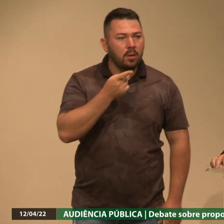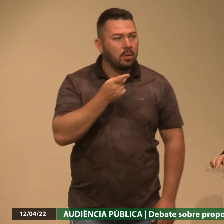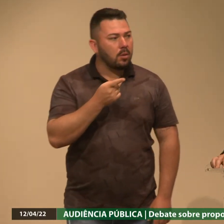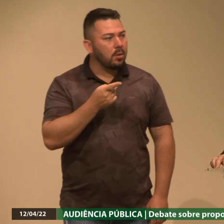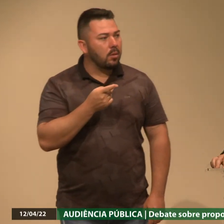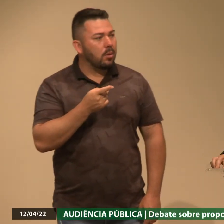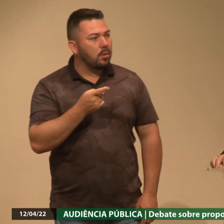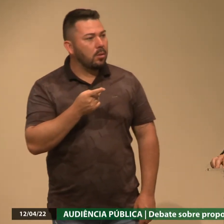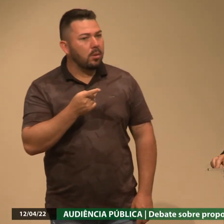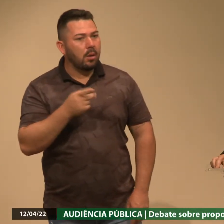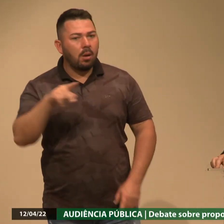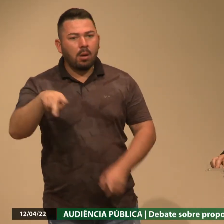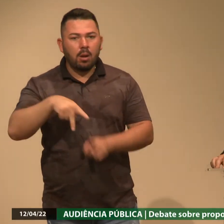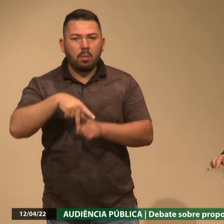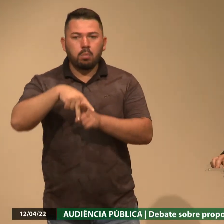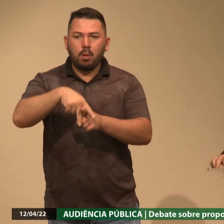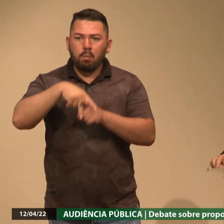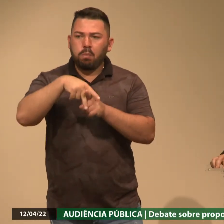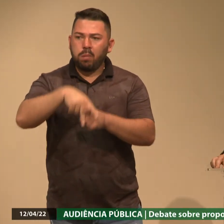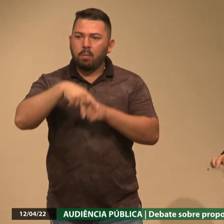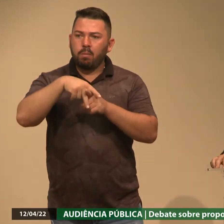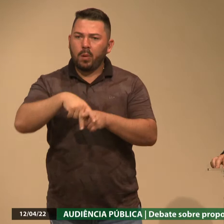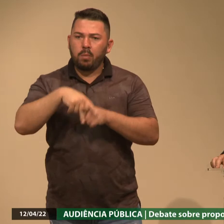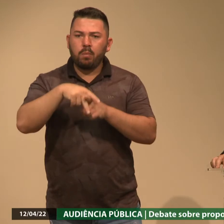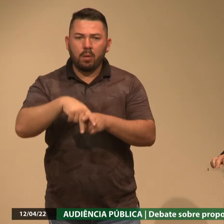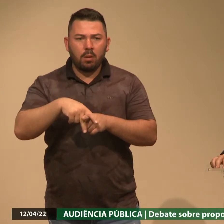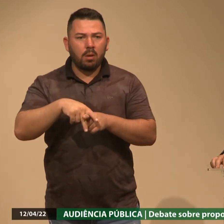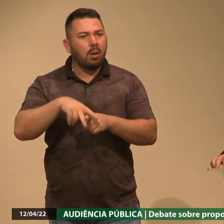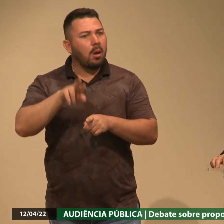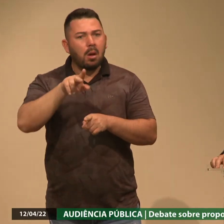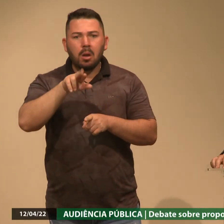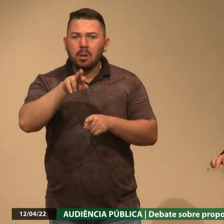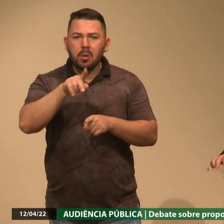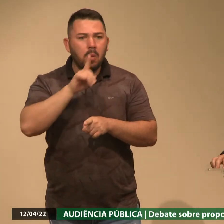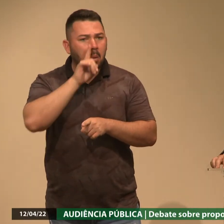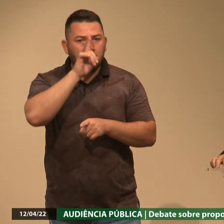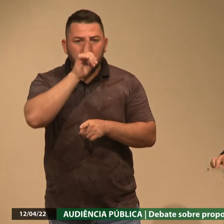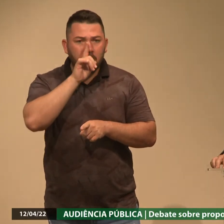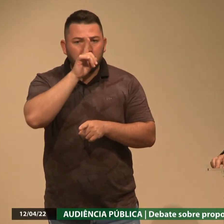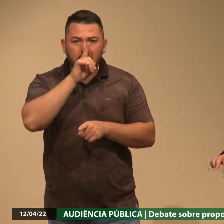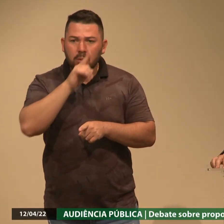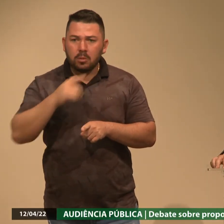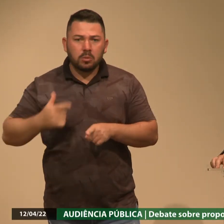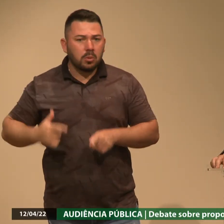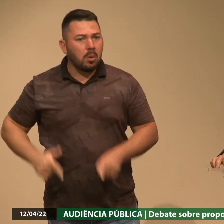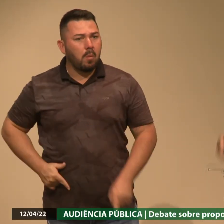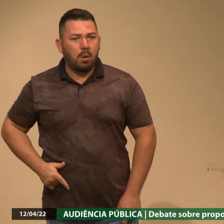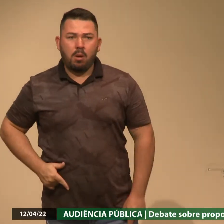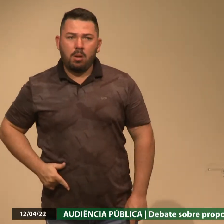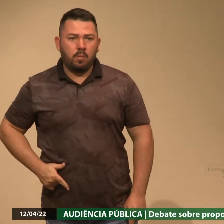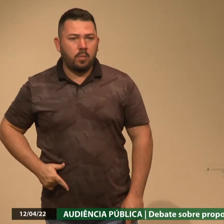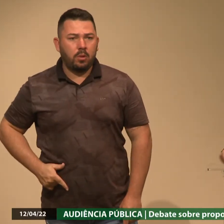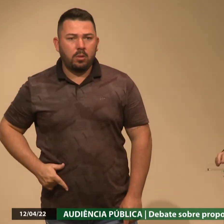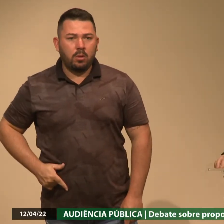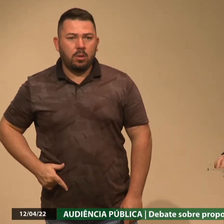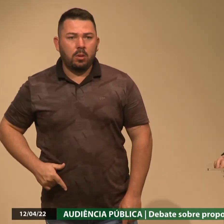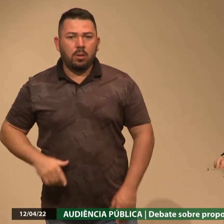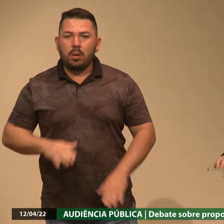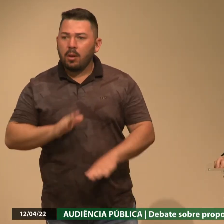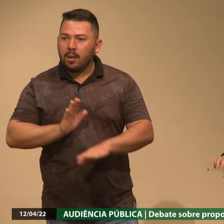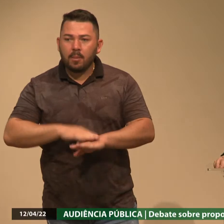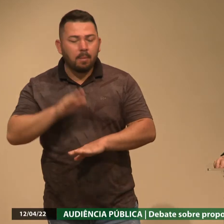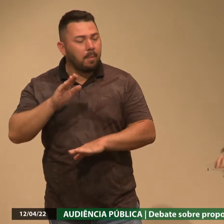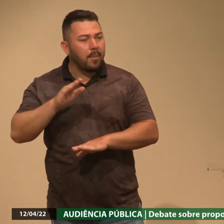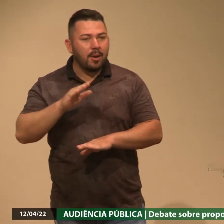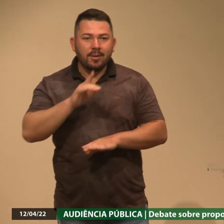andar a cavalo Hipismo é mais perigoso por uma criança uma arma é mais perigoso para